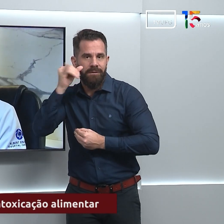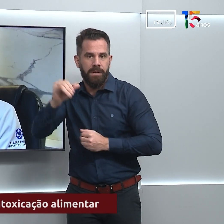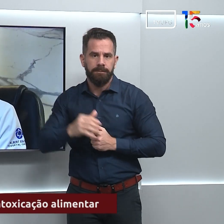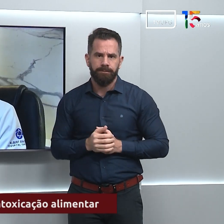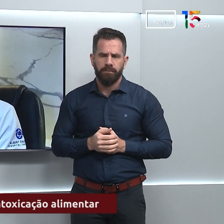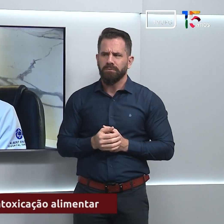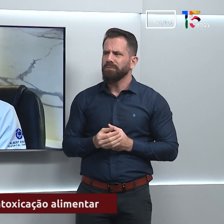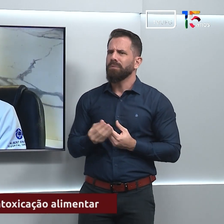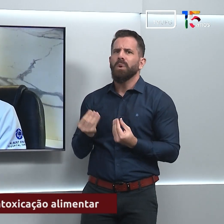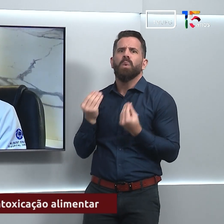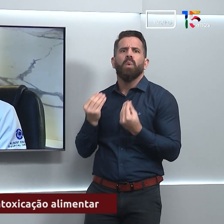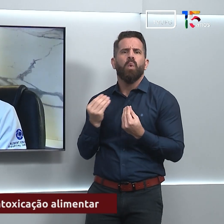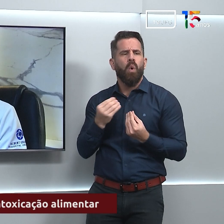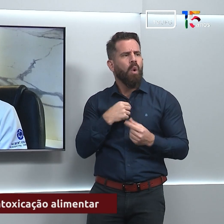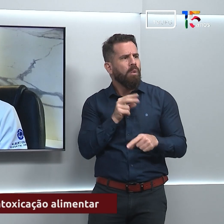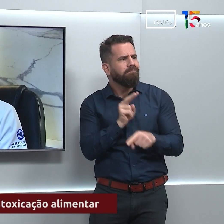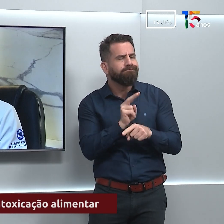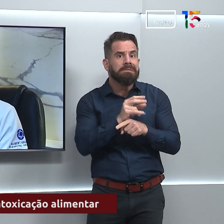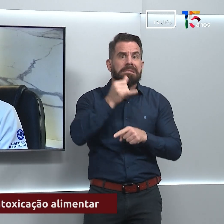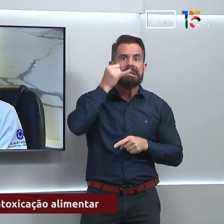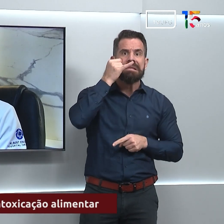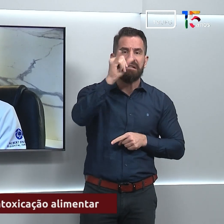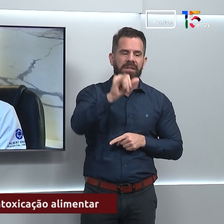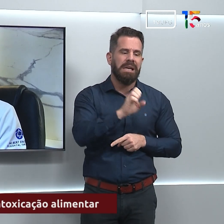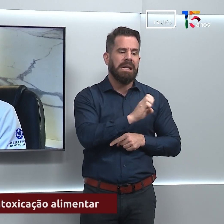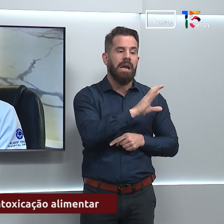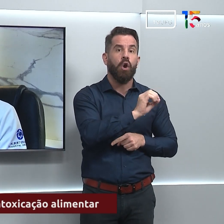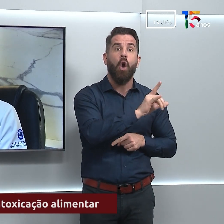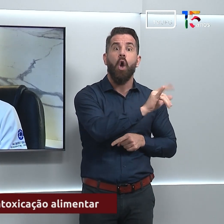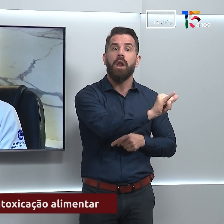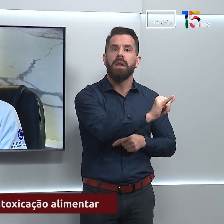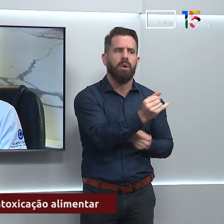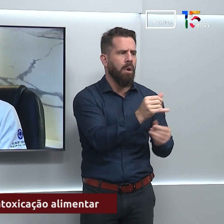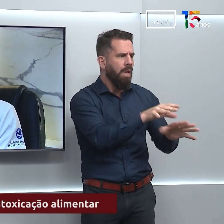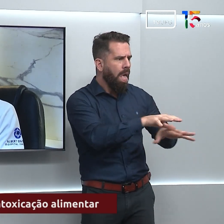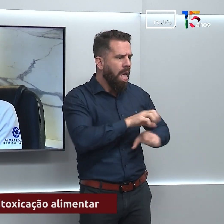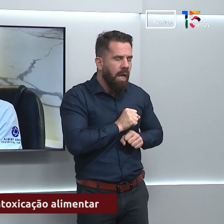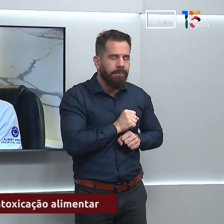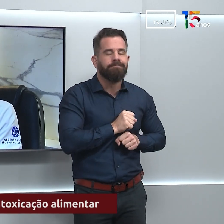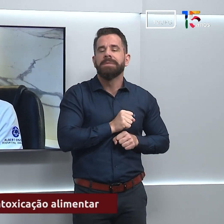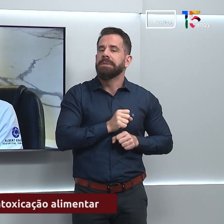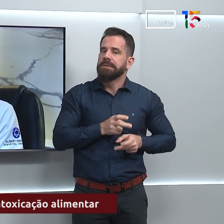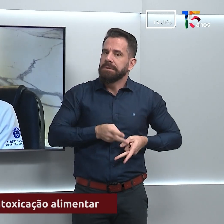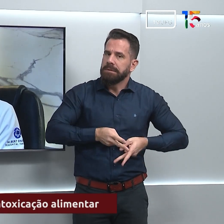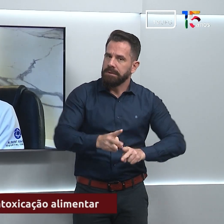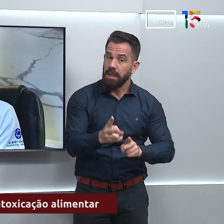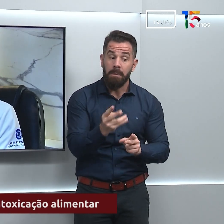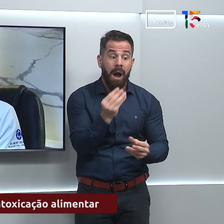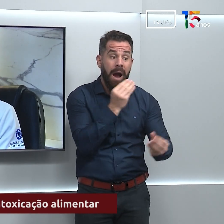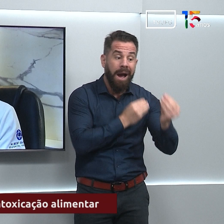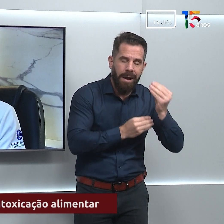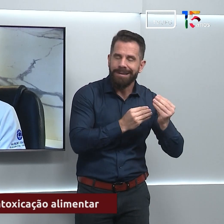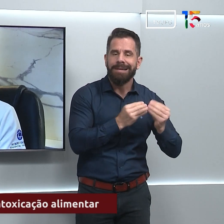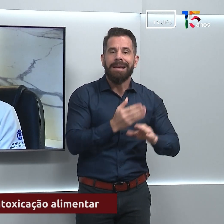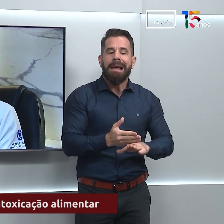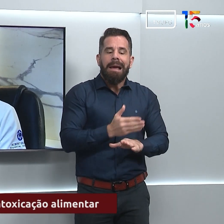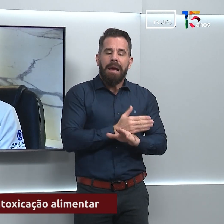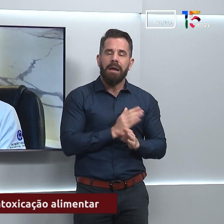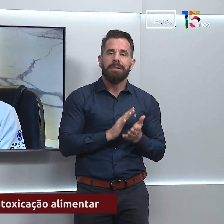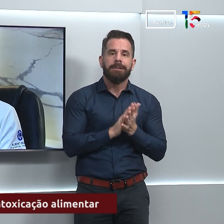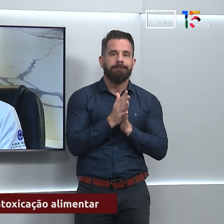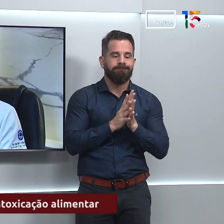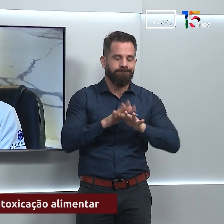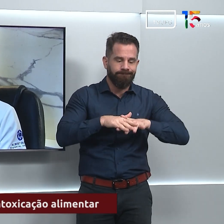coli. Cuidado de higienização, então lavagem de mãos, tanto a pessoa antes de se alimentar, quanto principalmente aqueles que